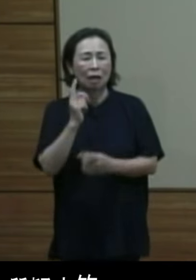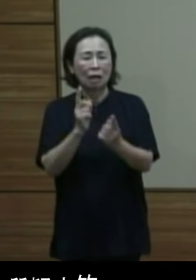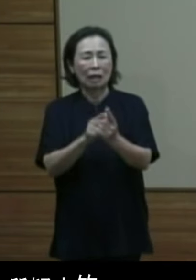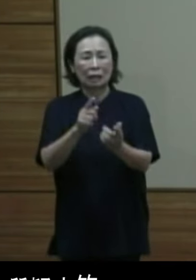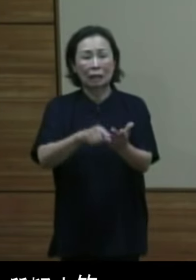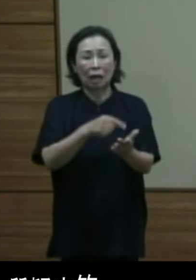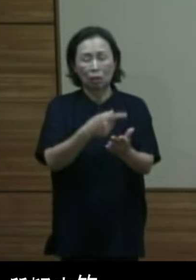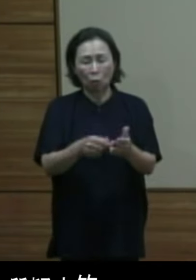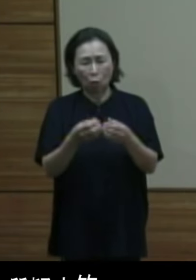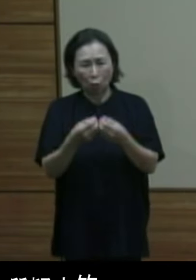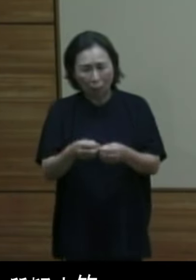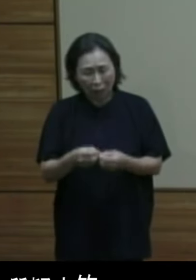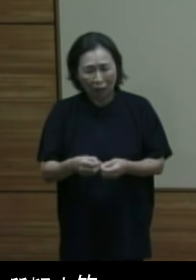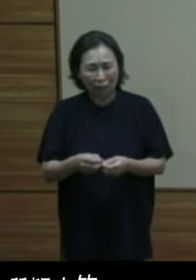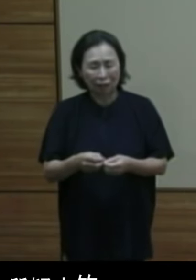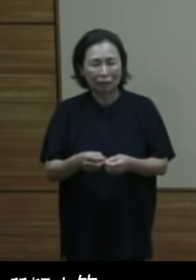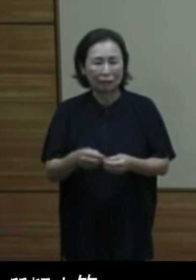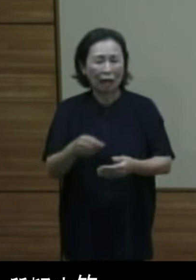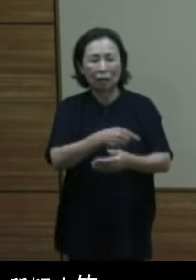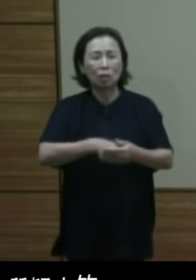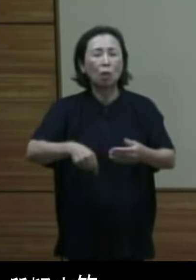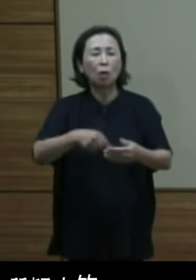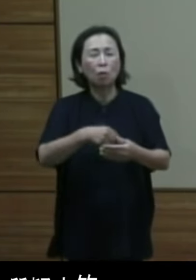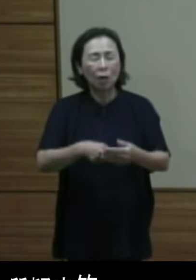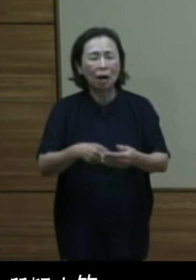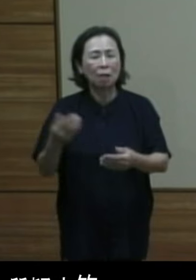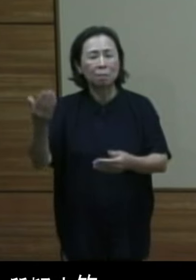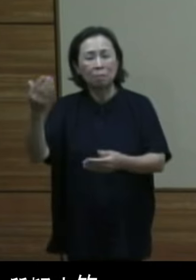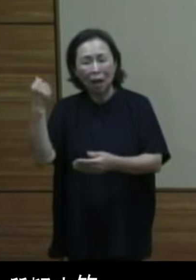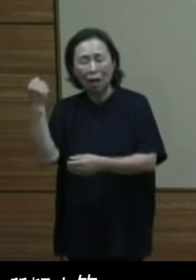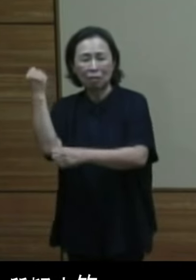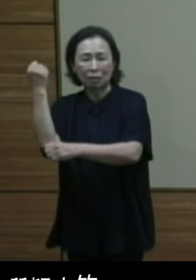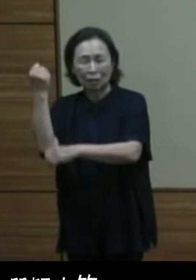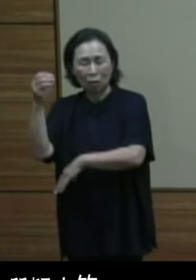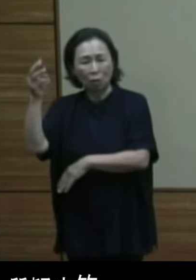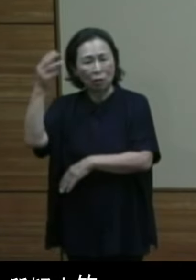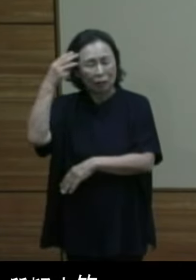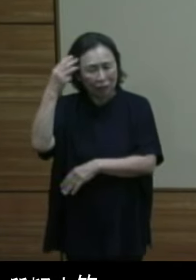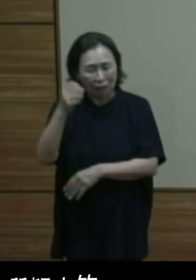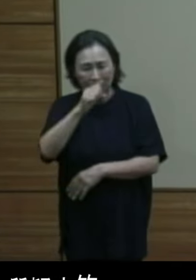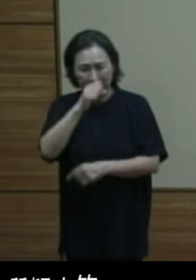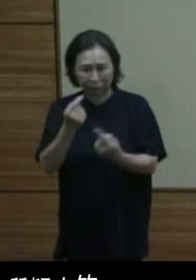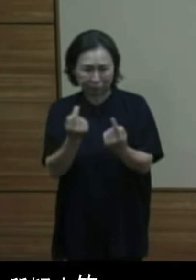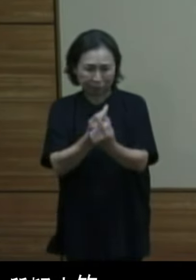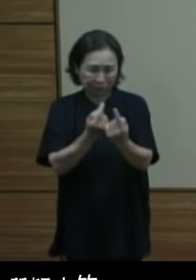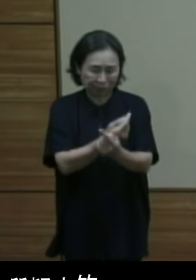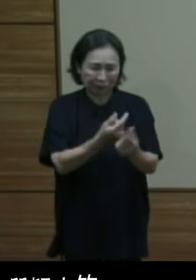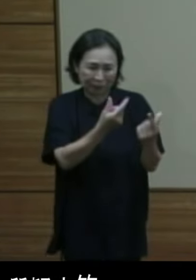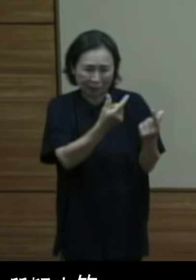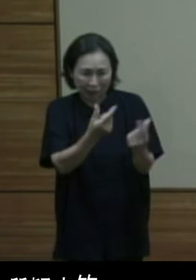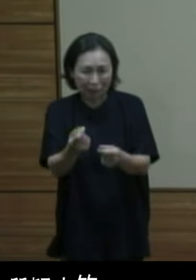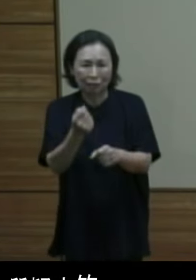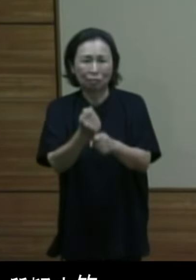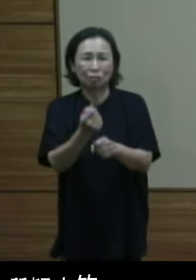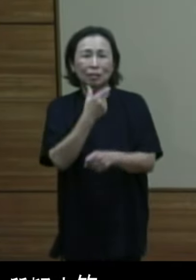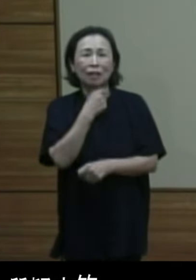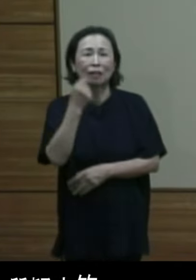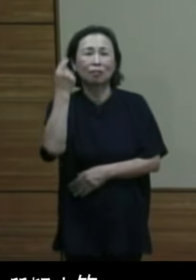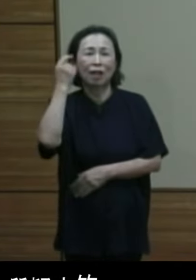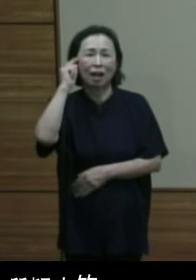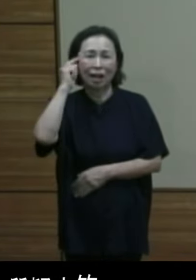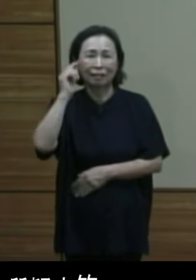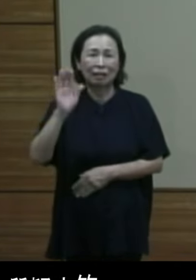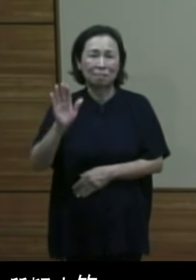今後前回のベースにしながら改善点をしっかりと作っていきたいというふうに考えております。